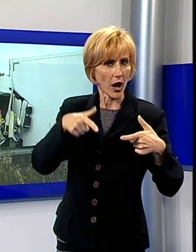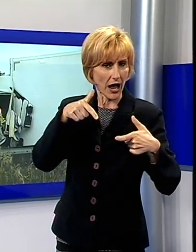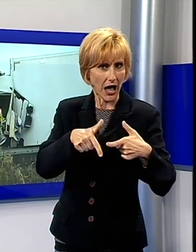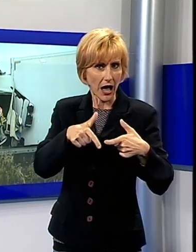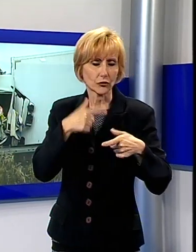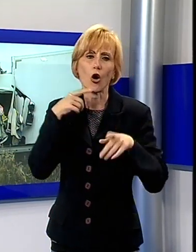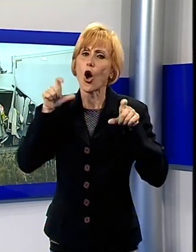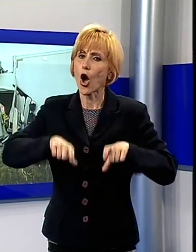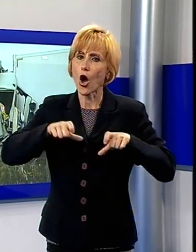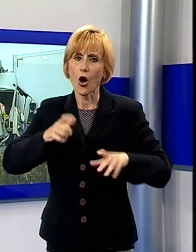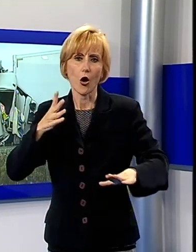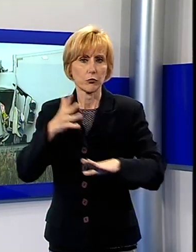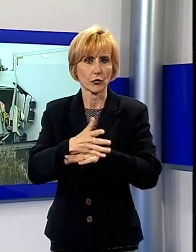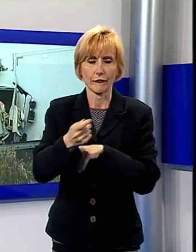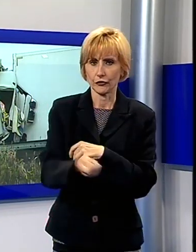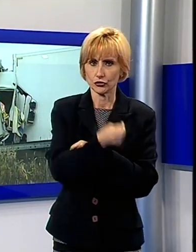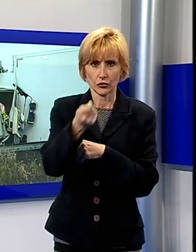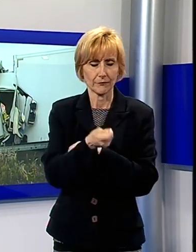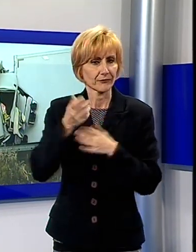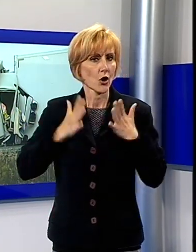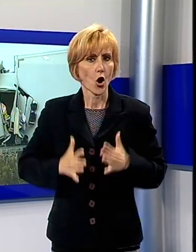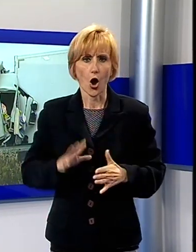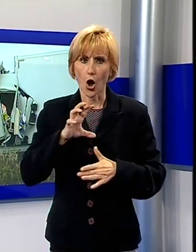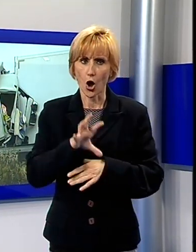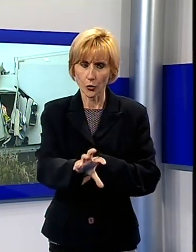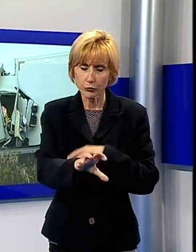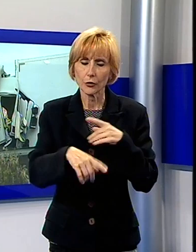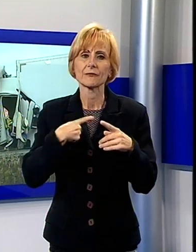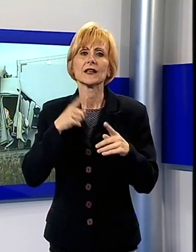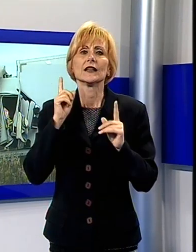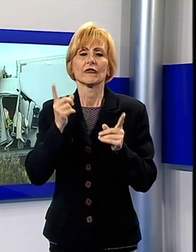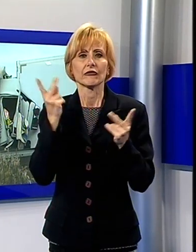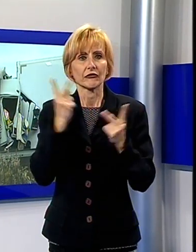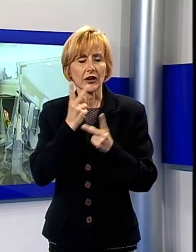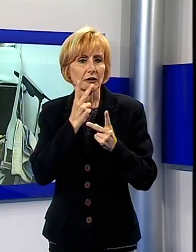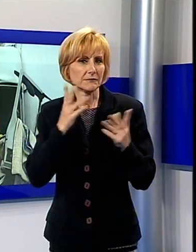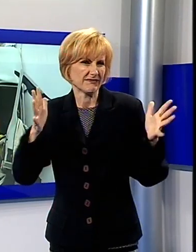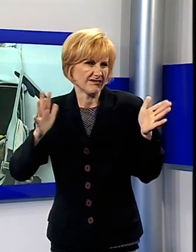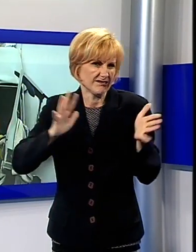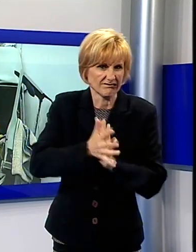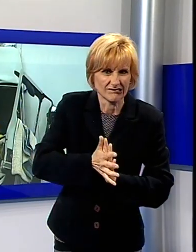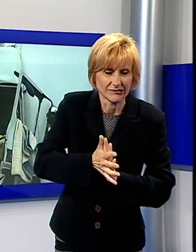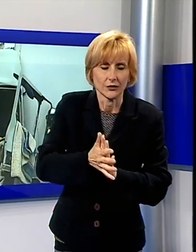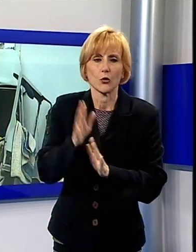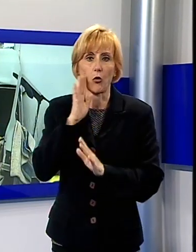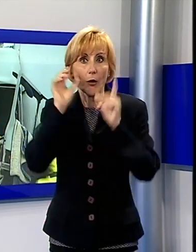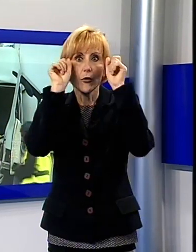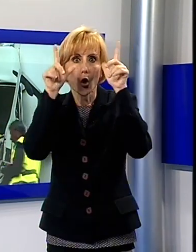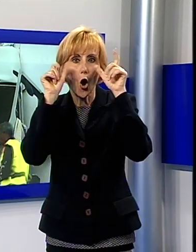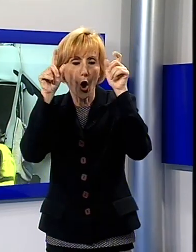intervento dei vigili del fuoco per estrarlo dall'abitacolo severamente danneggiato dall'impatto. L'uomo, rimasto cosciente durante i soccorsi, è